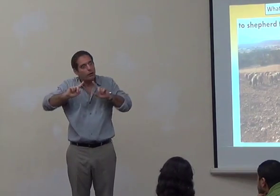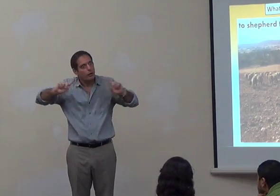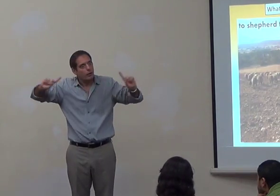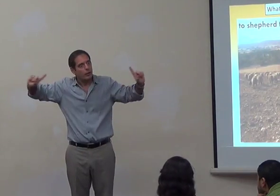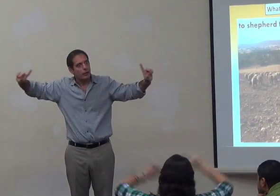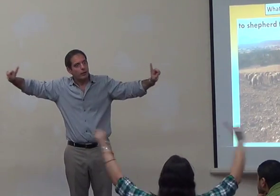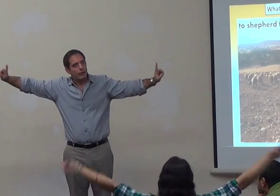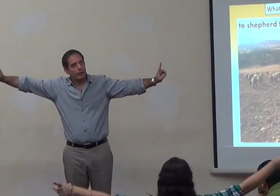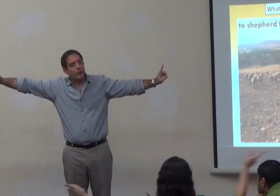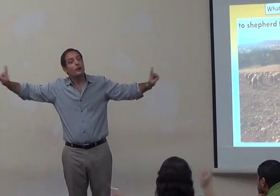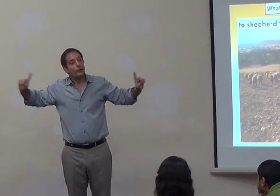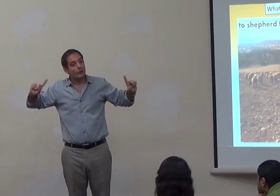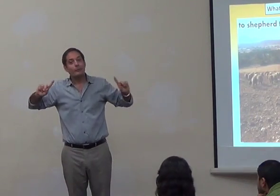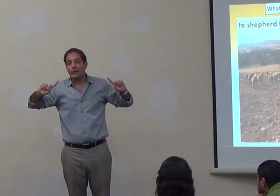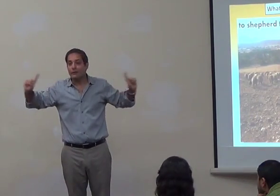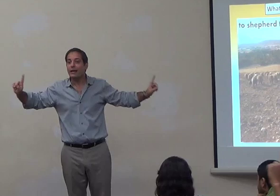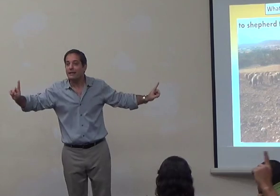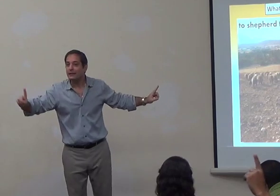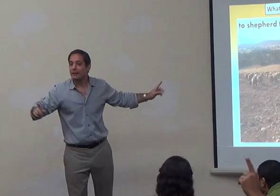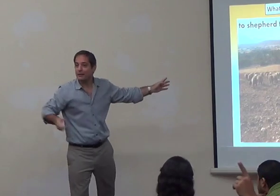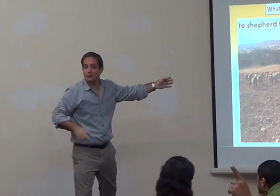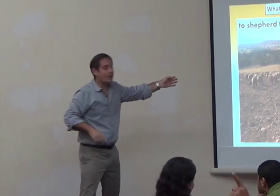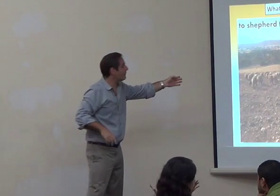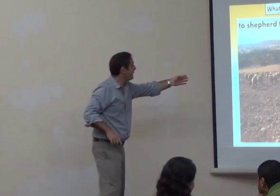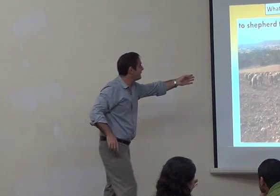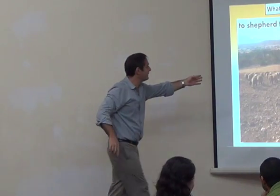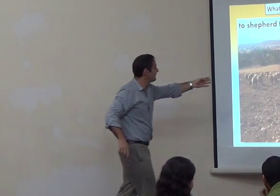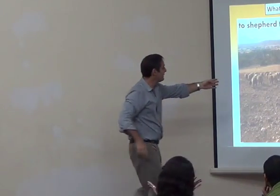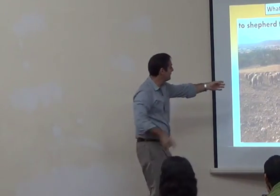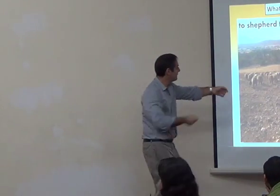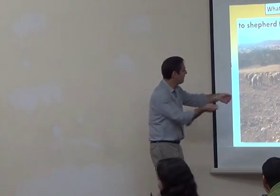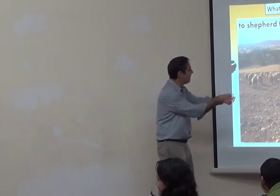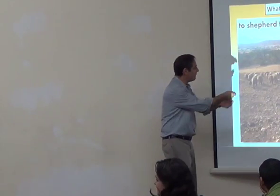o... Muy diferente, miren, lo usaba.